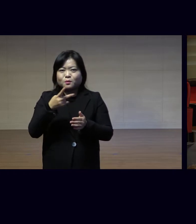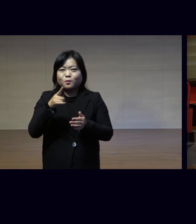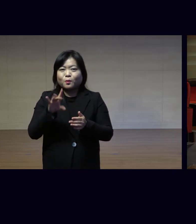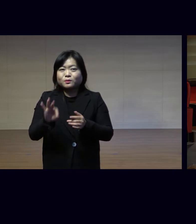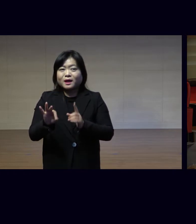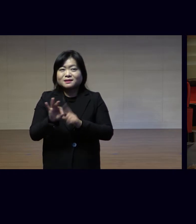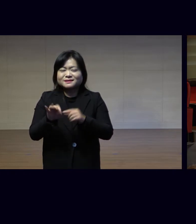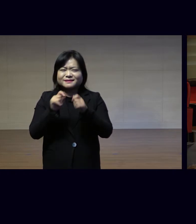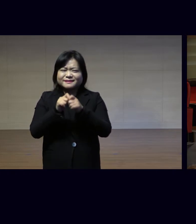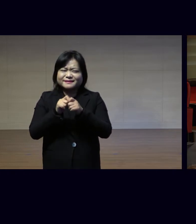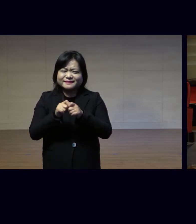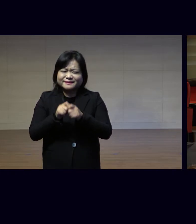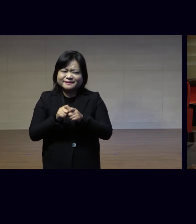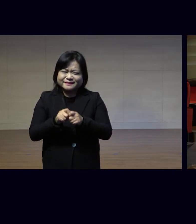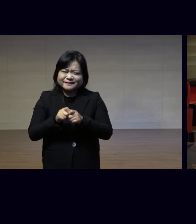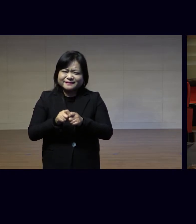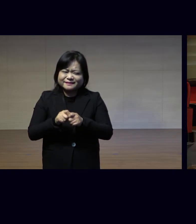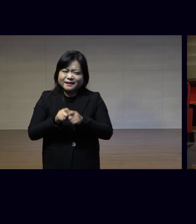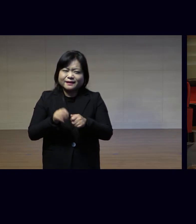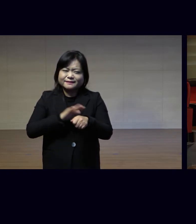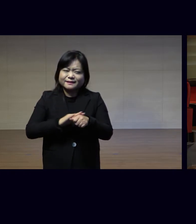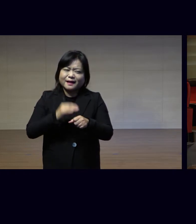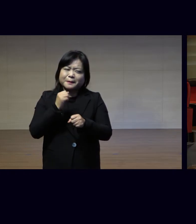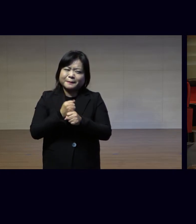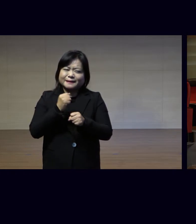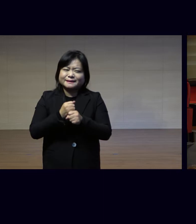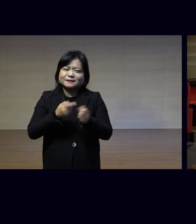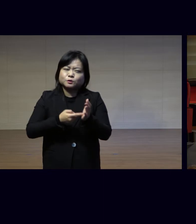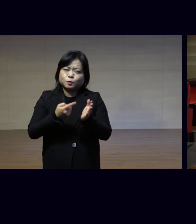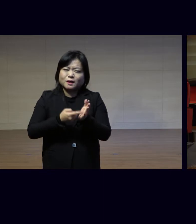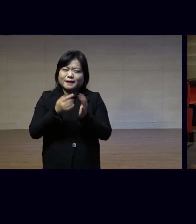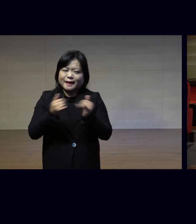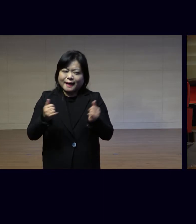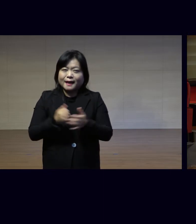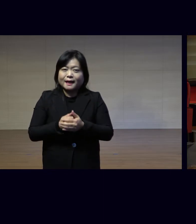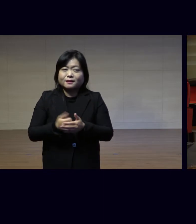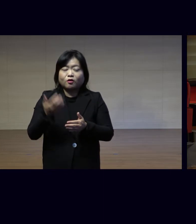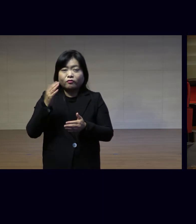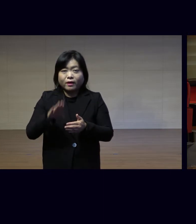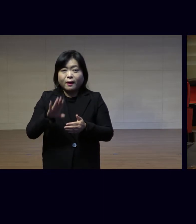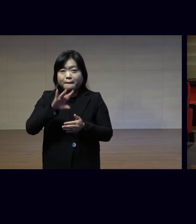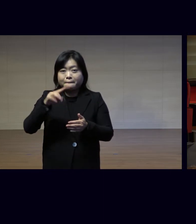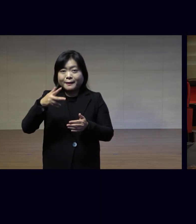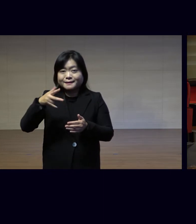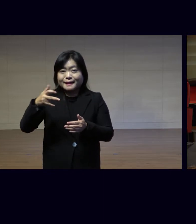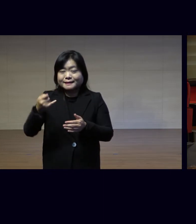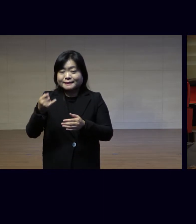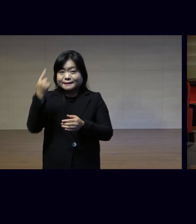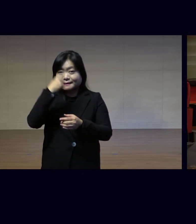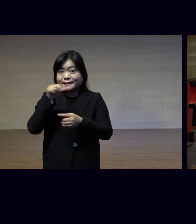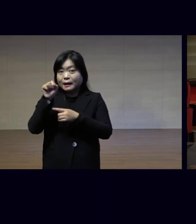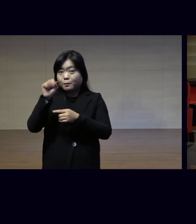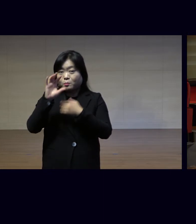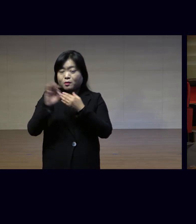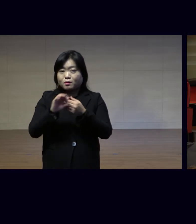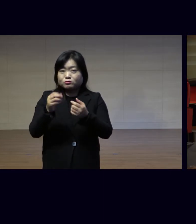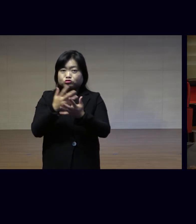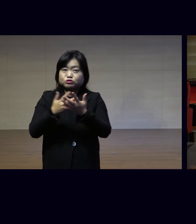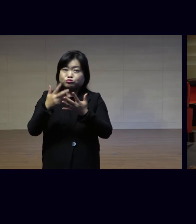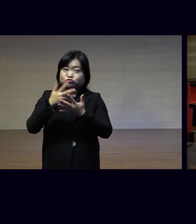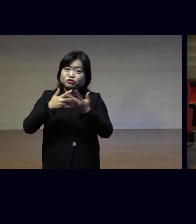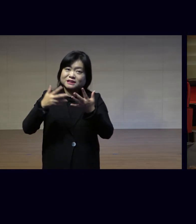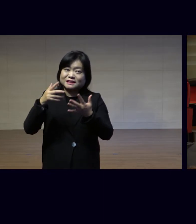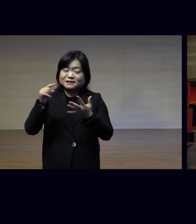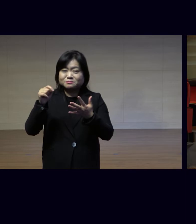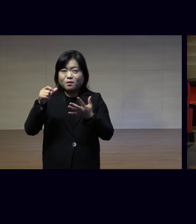사실 디테일하게 작품을 잘 만드는 조각가잖아요. 근데 예. 그 발자크 상을 보면은 두리뭉실하게 해가지고 왜